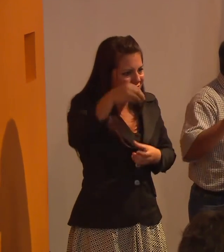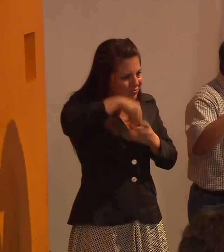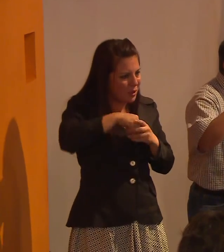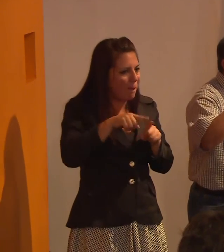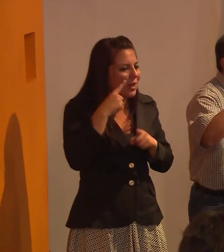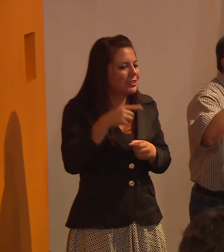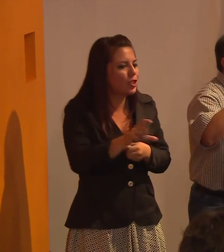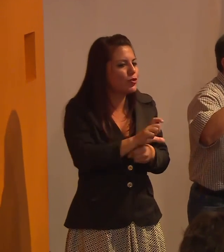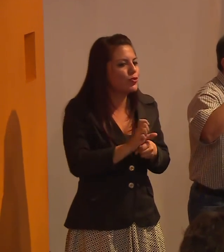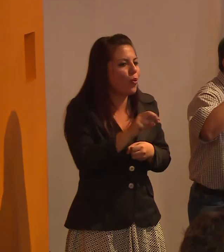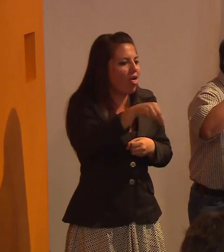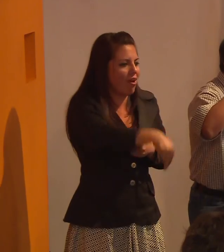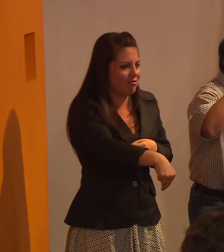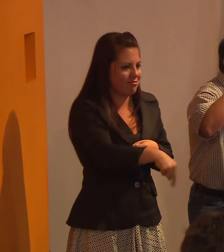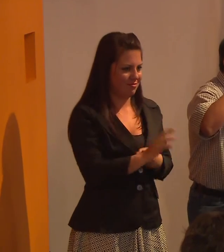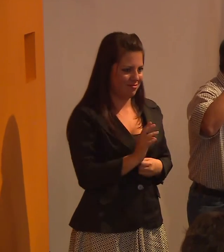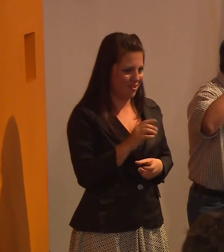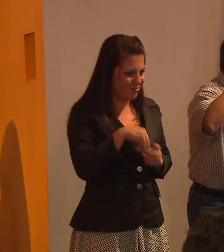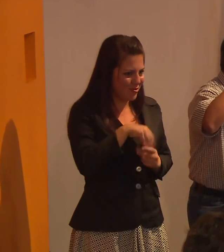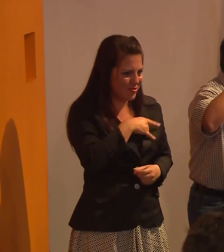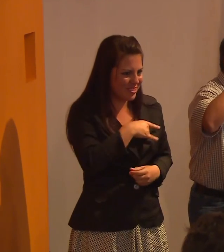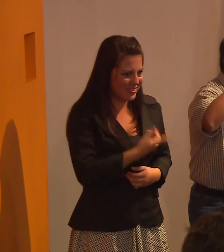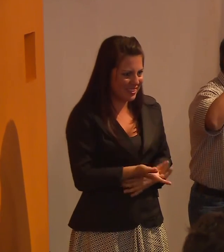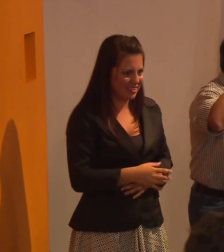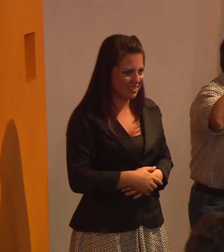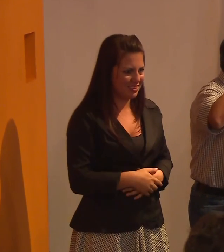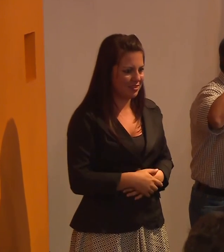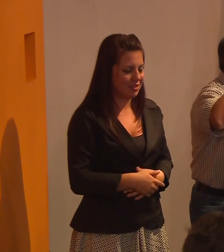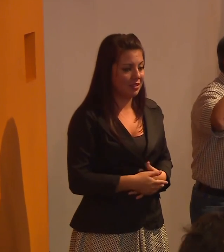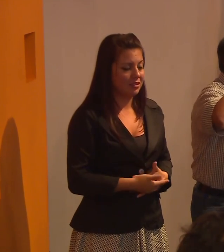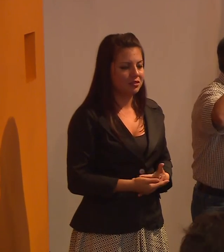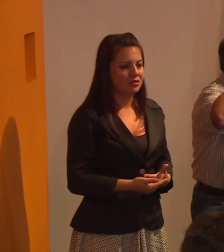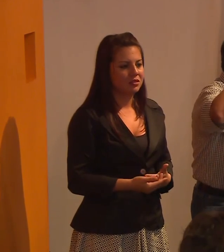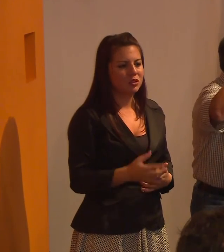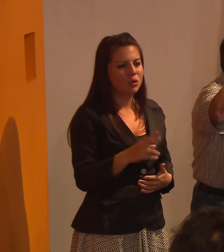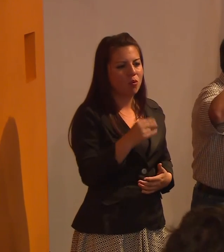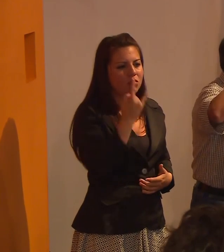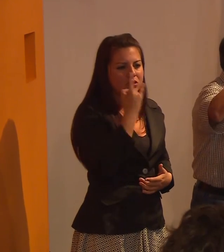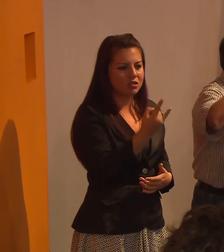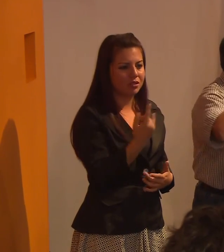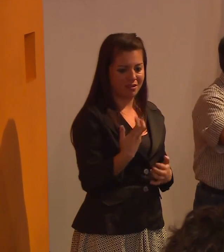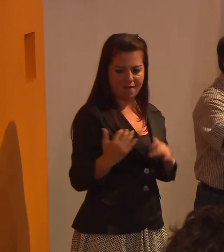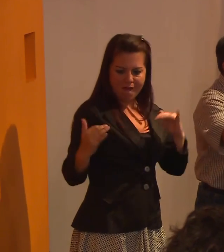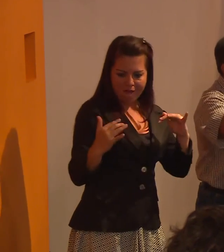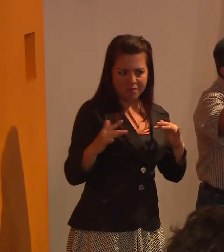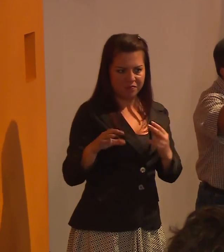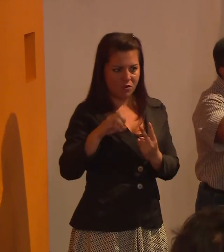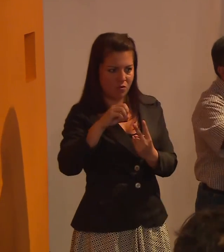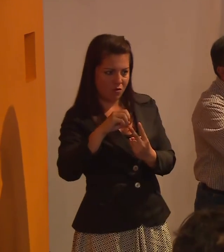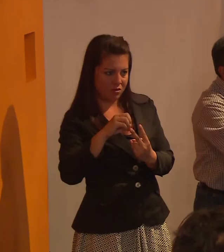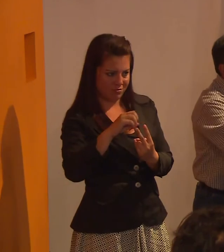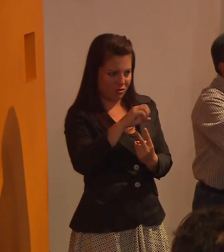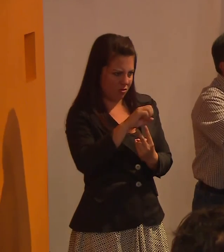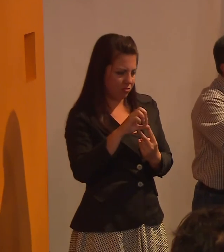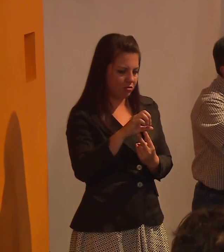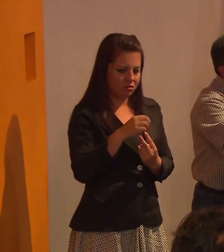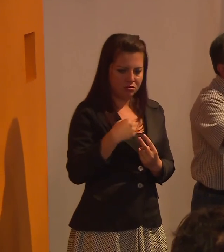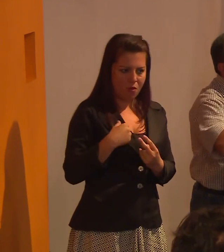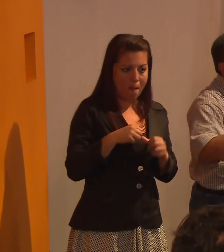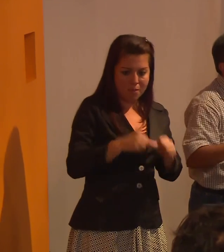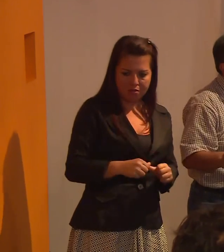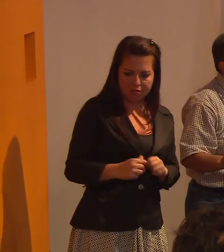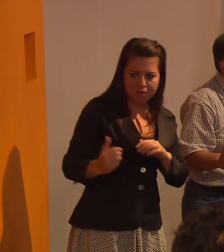Y con eso, entonces nunca ha sido mi interés en eso, generar una guerra entre ocasionales y de planta, sino que todos